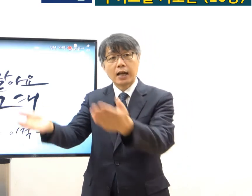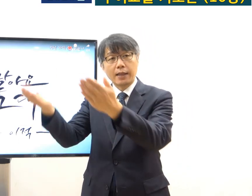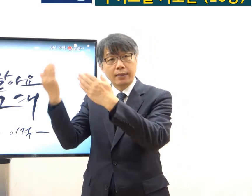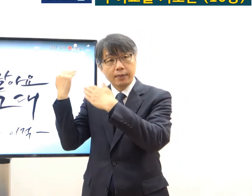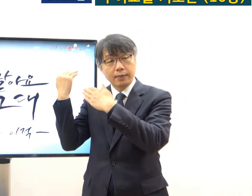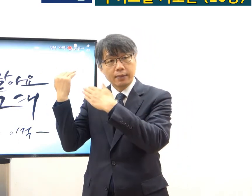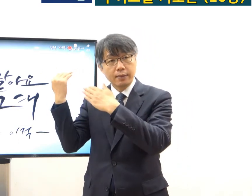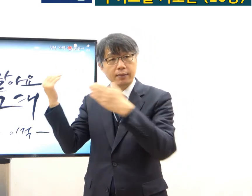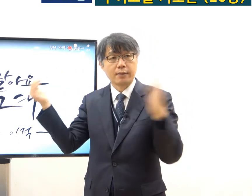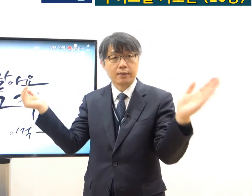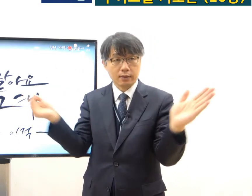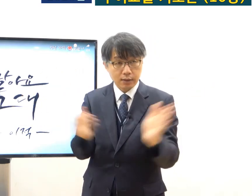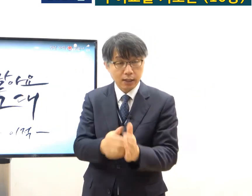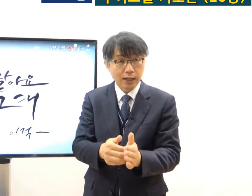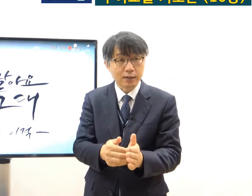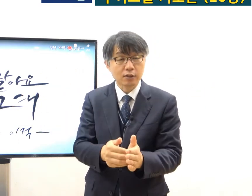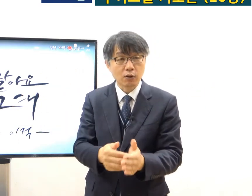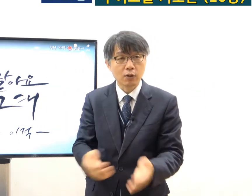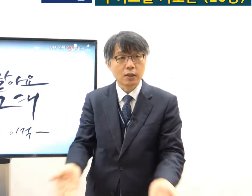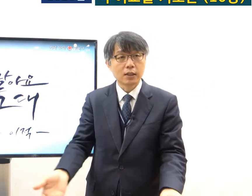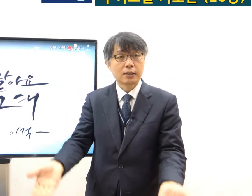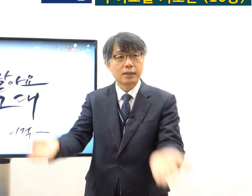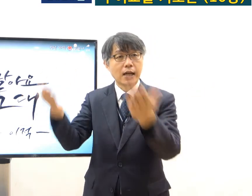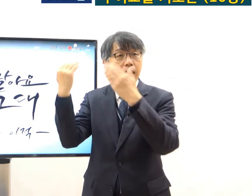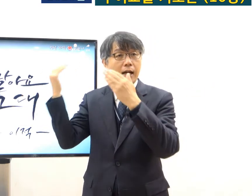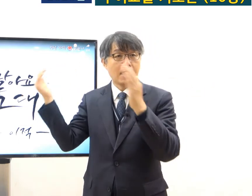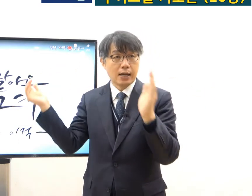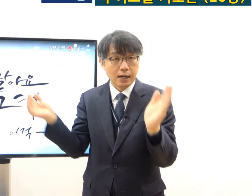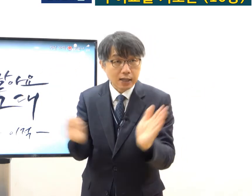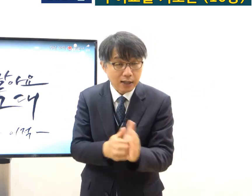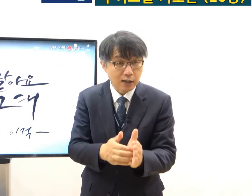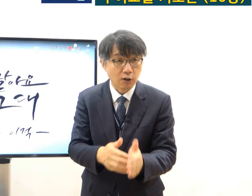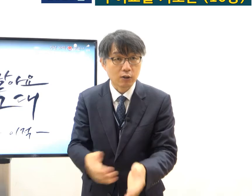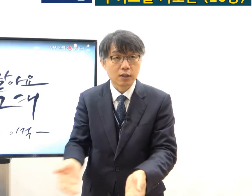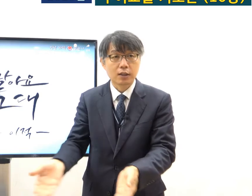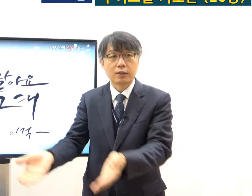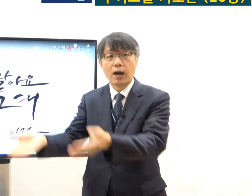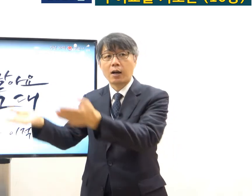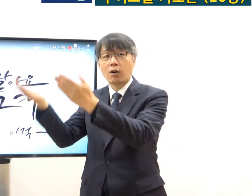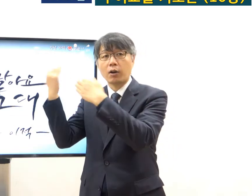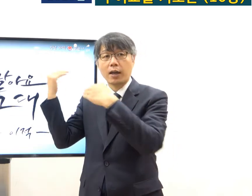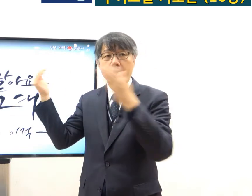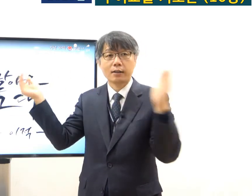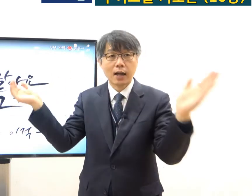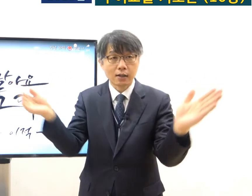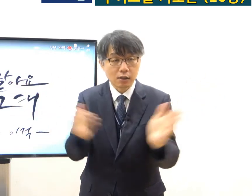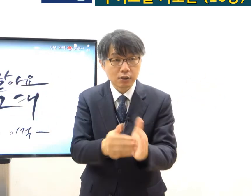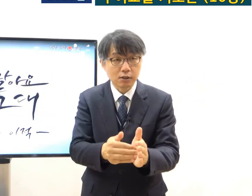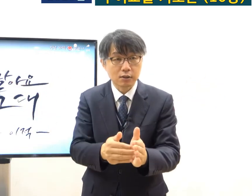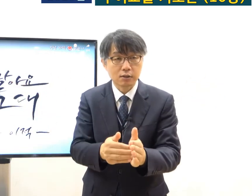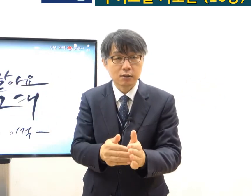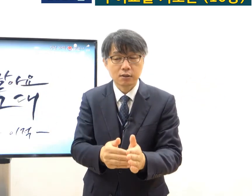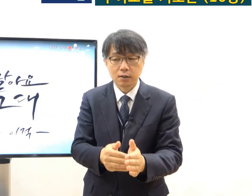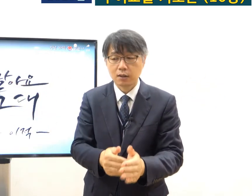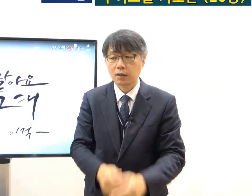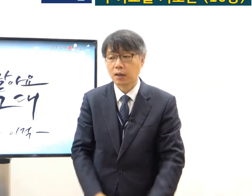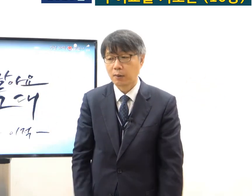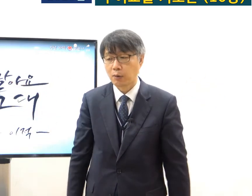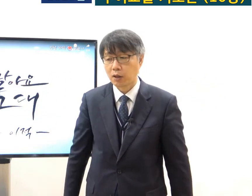지나간 거죠. 끝난 거예요. 과거에 끝난 것은 이렇게만 표현해야